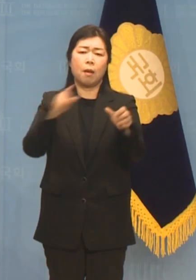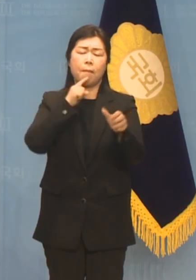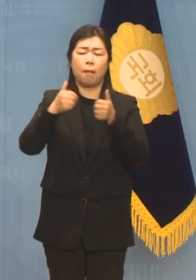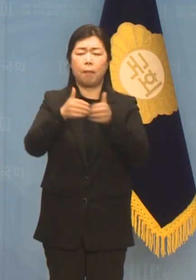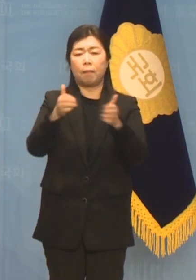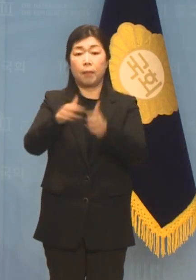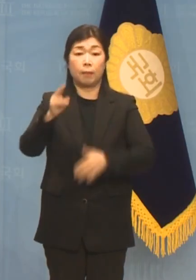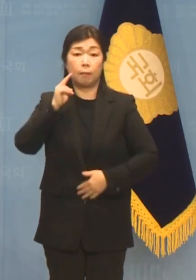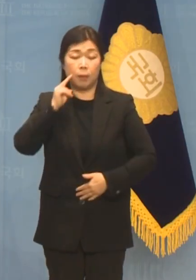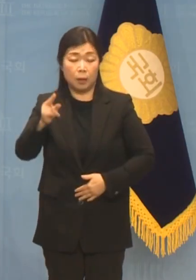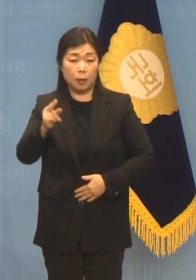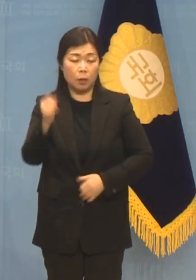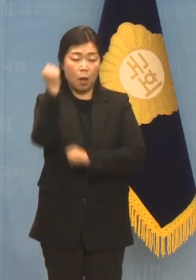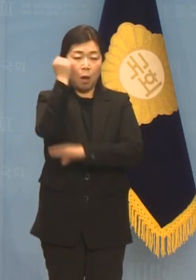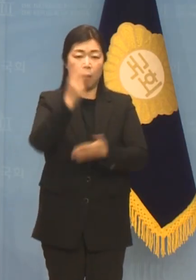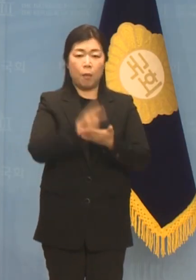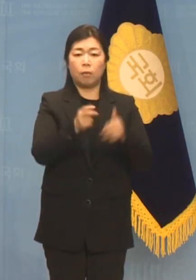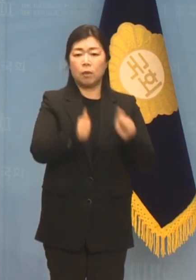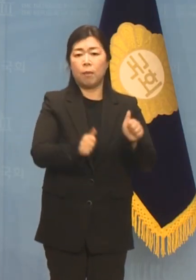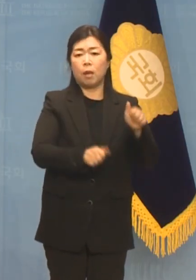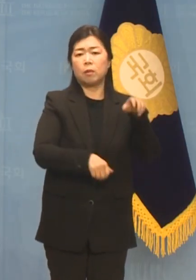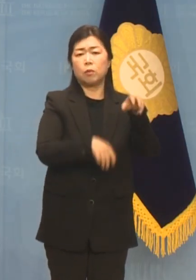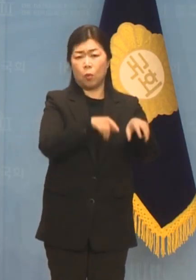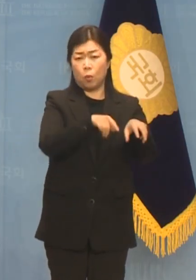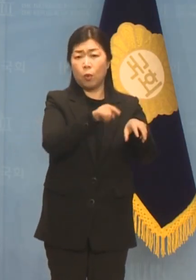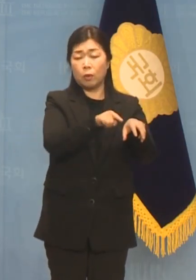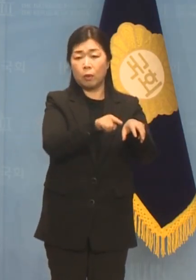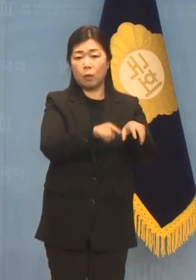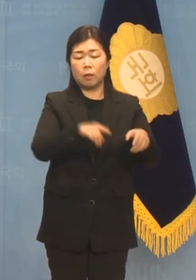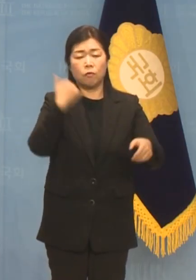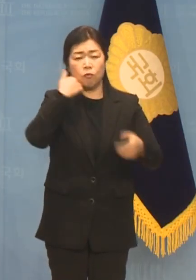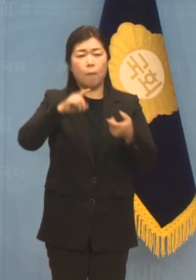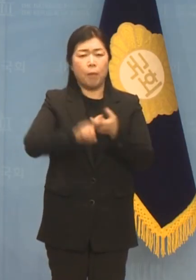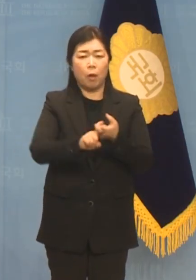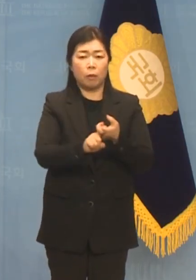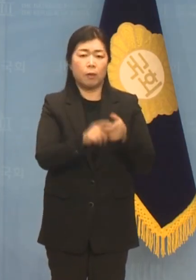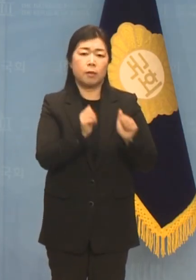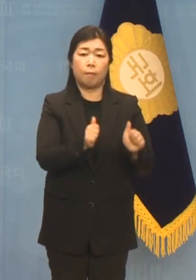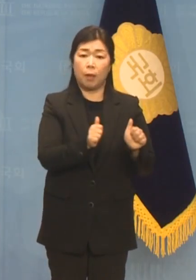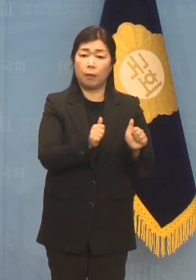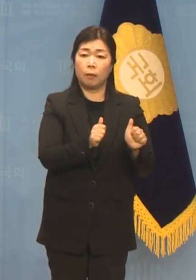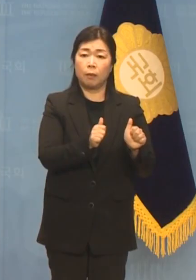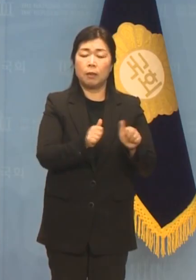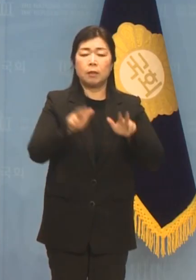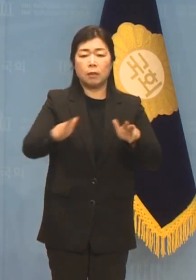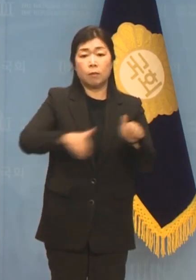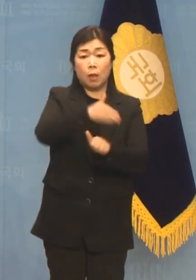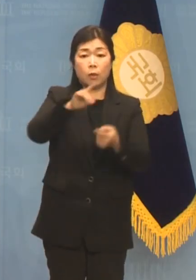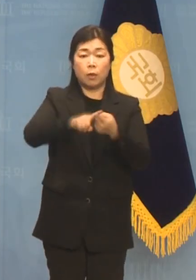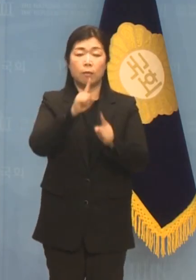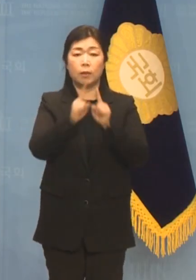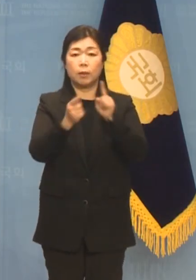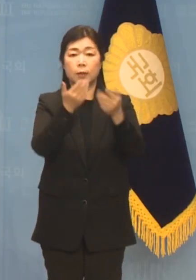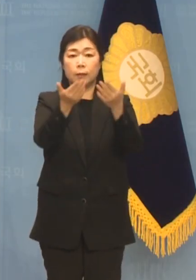막말과 헌법재판소의 편향 졸속 재판, 그리고 정치 현안에 대해서 한 말씀